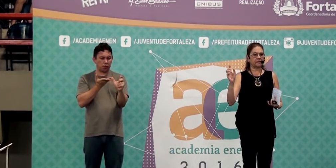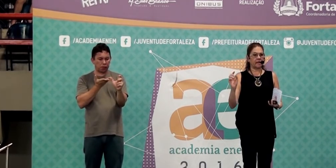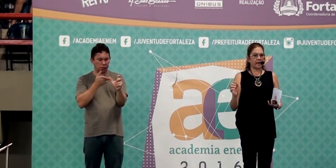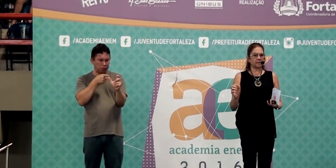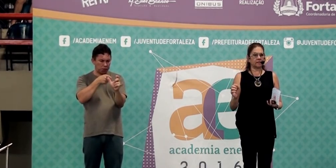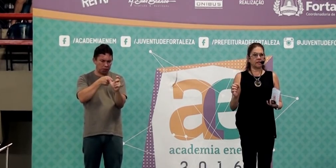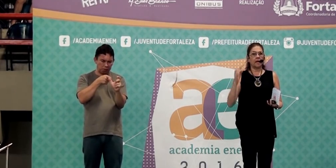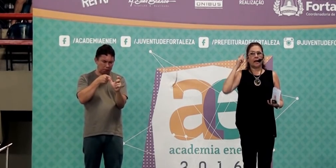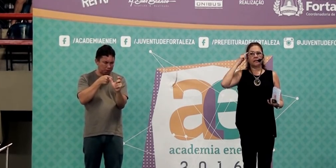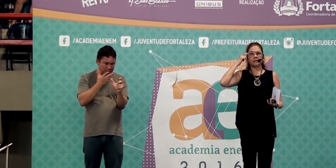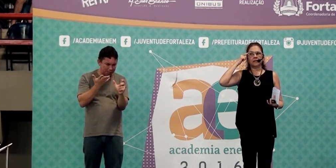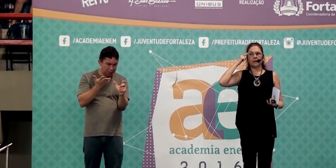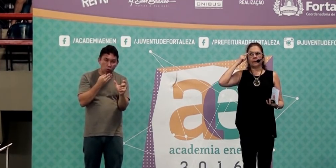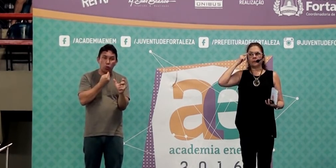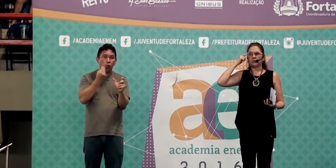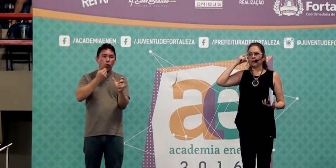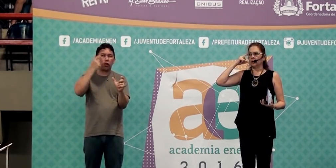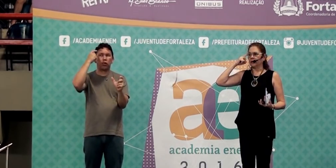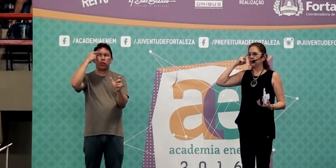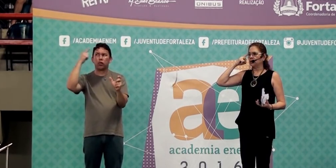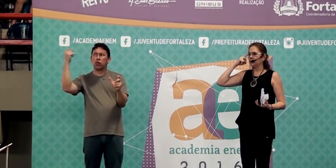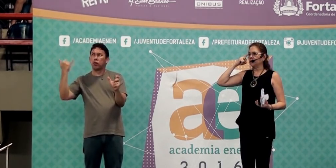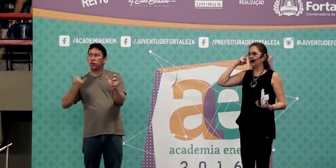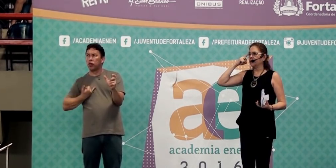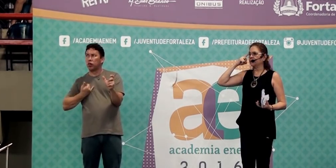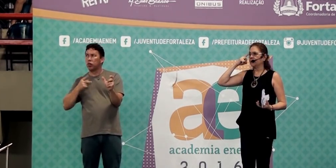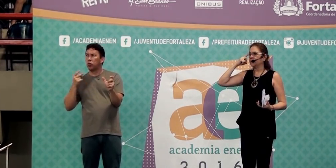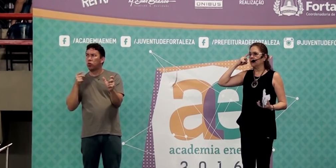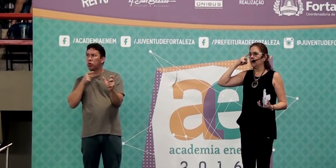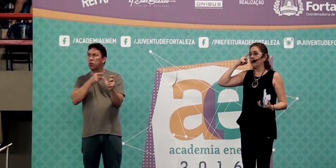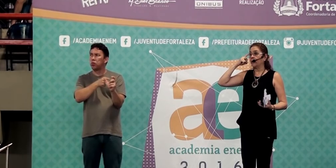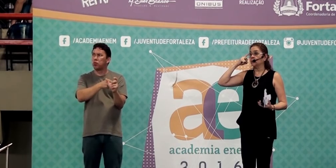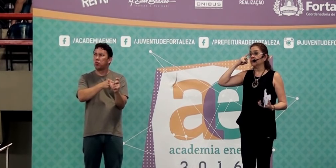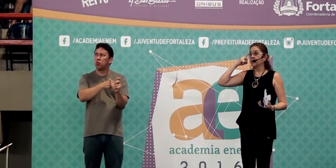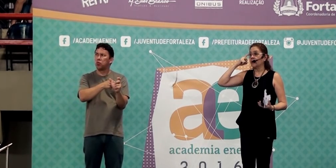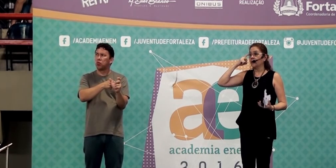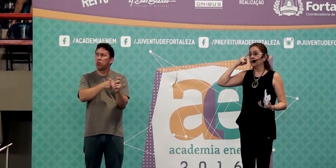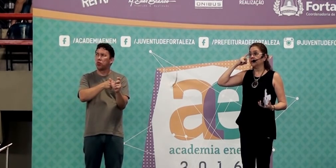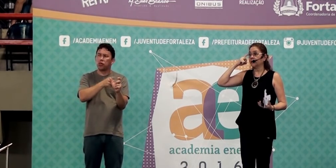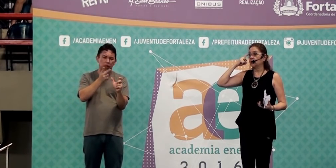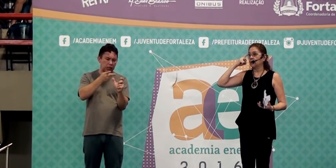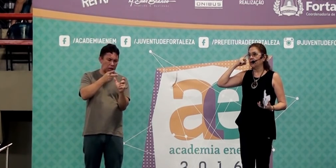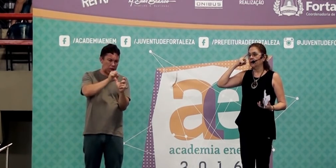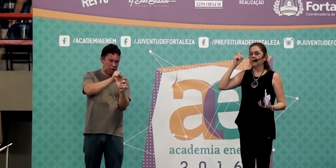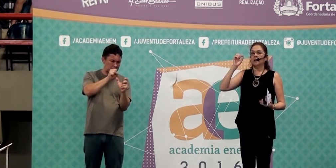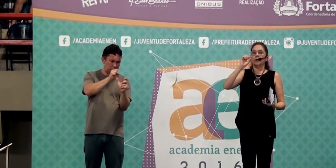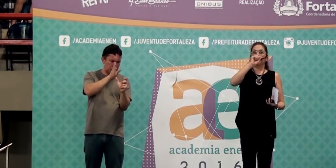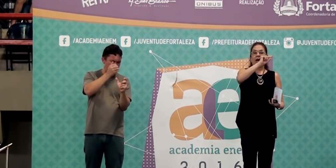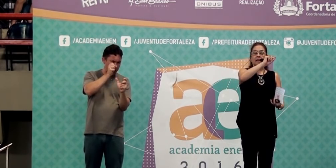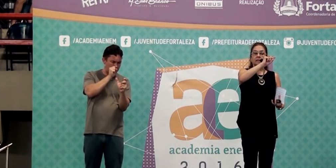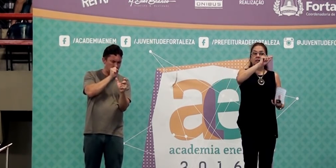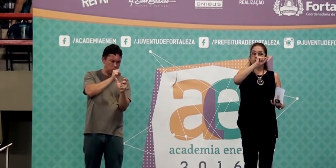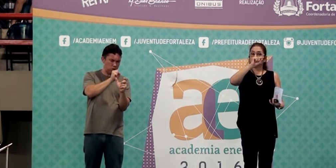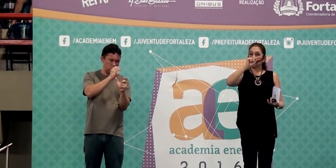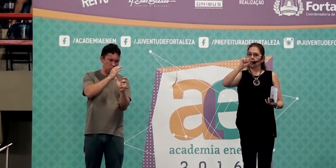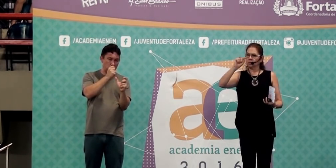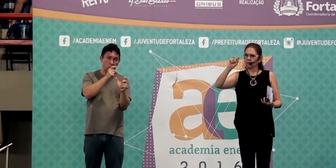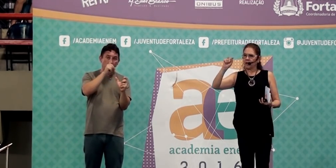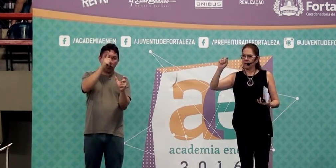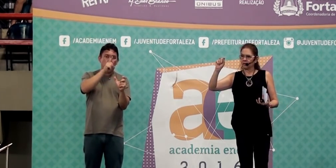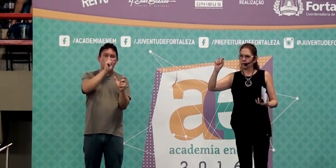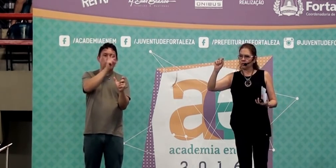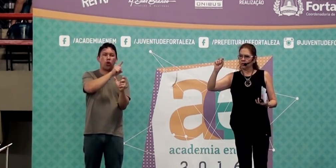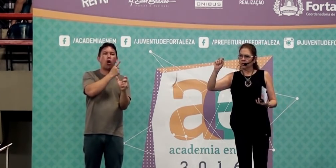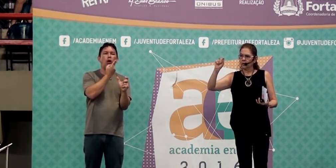com SS, aí se lembra, a professora Gorete disse que a exceção é com C e cedilha. Passe só